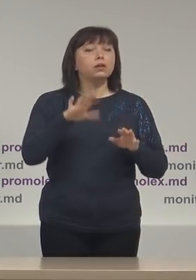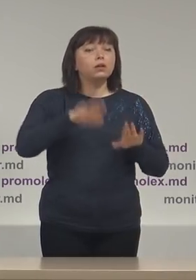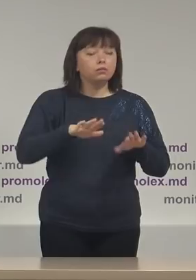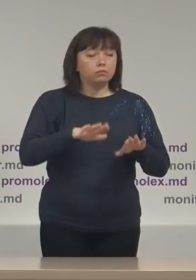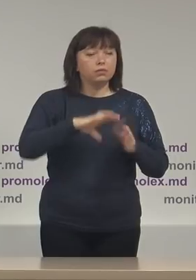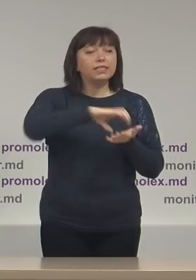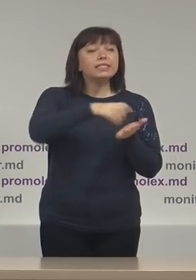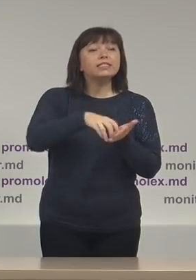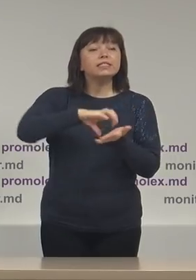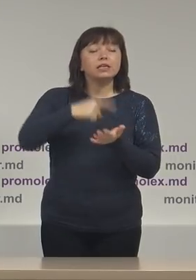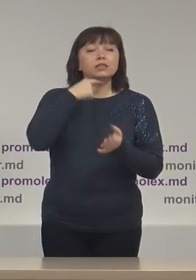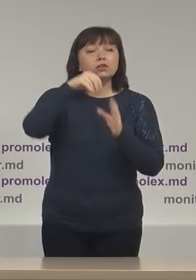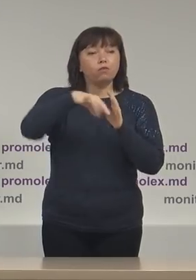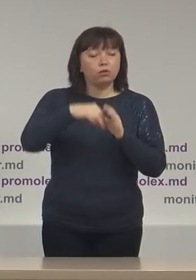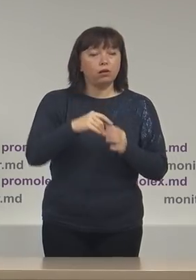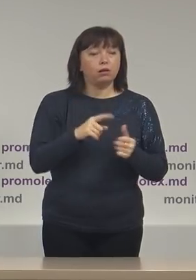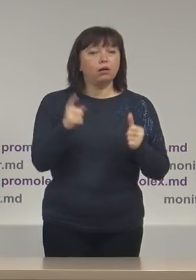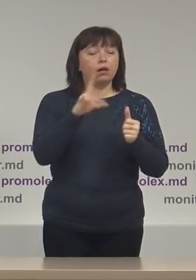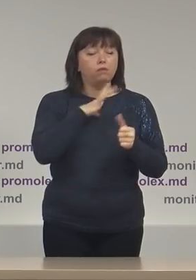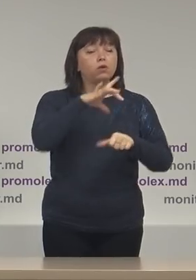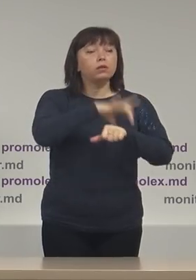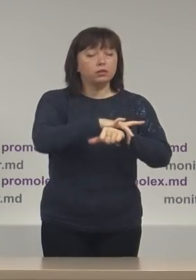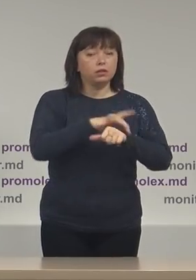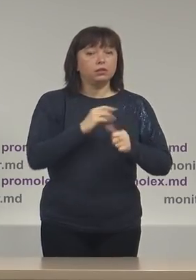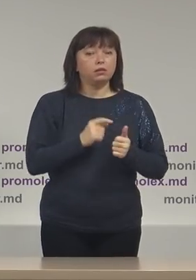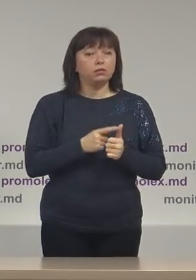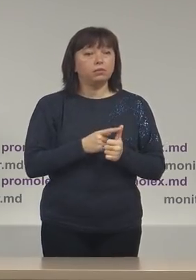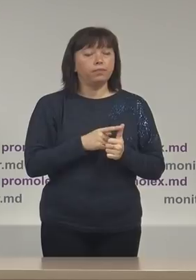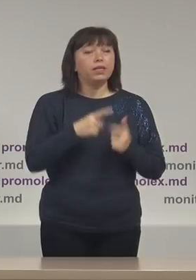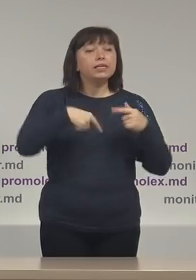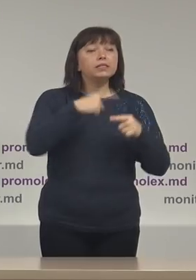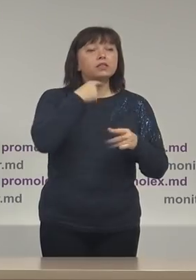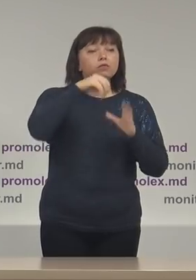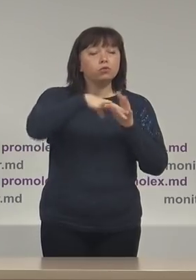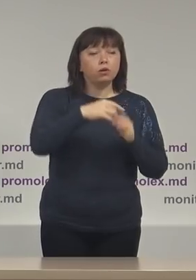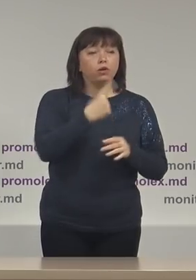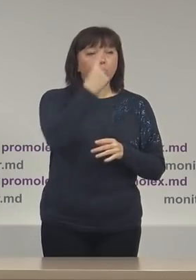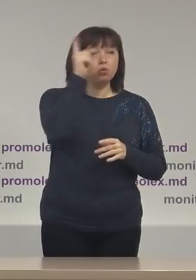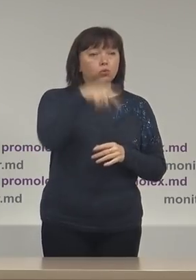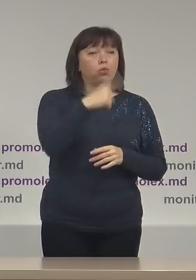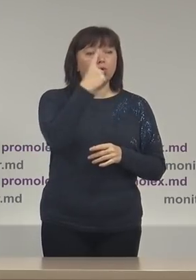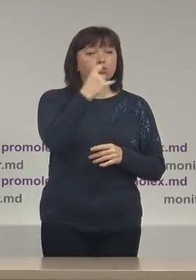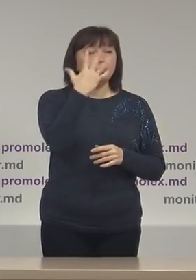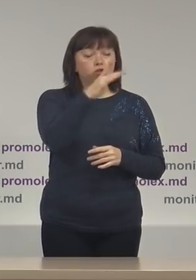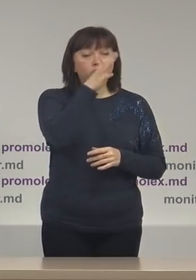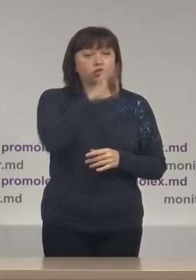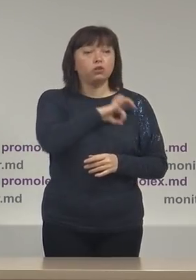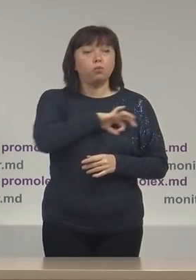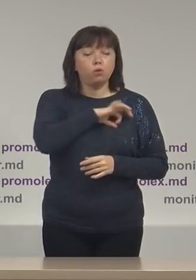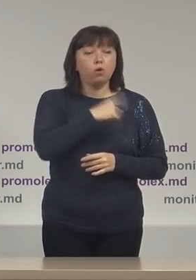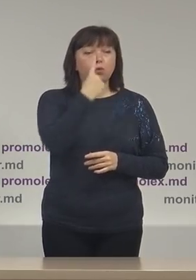în următoarele secții de votare atestate de către observatori. Secția de votare 105